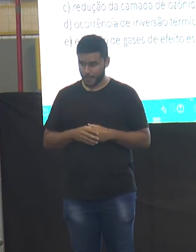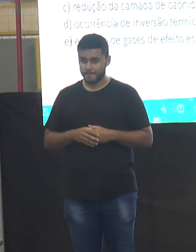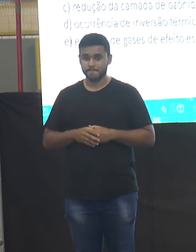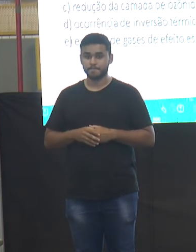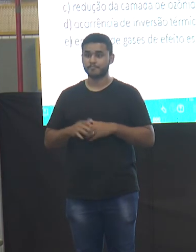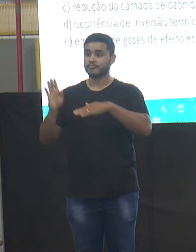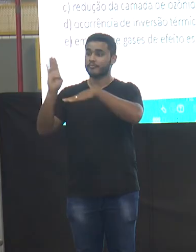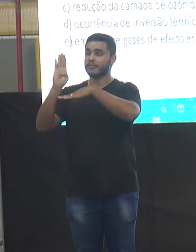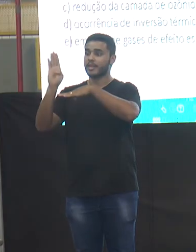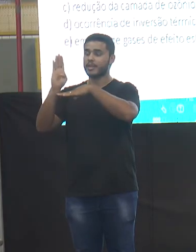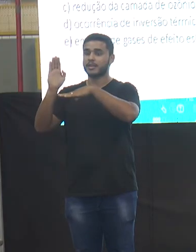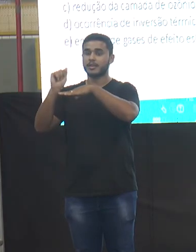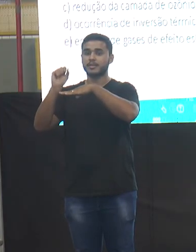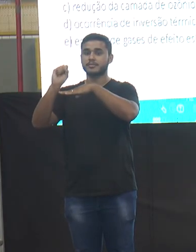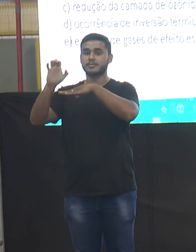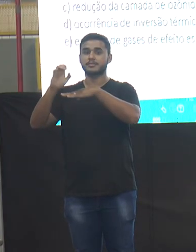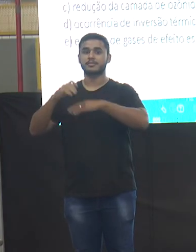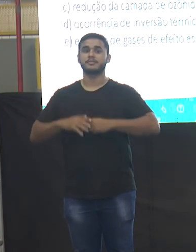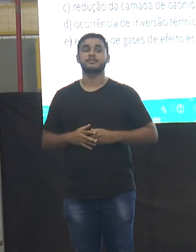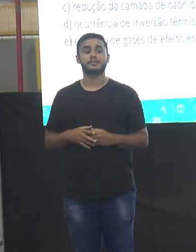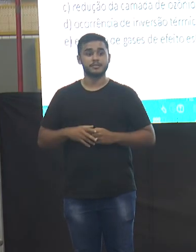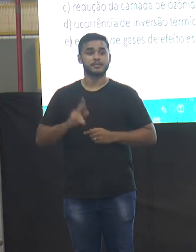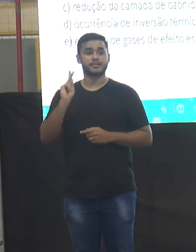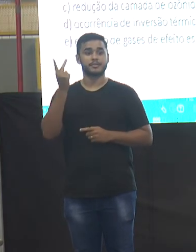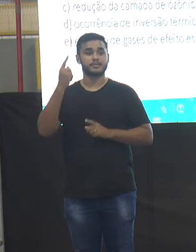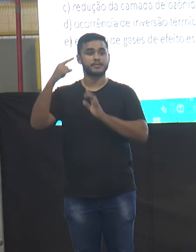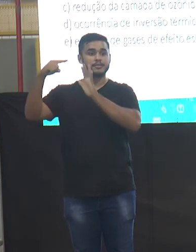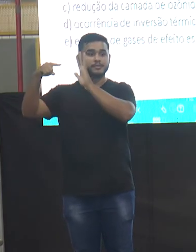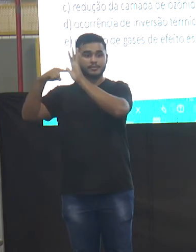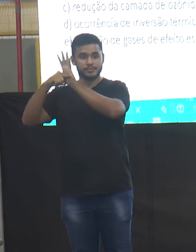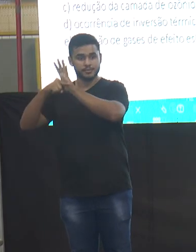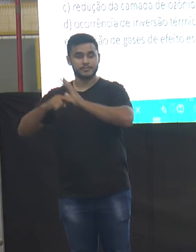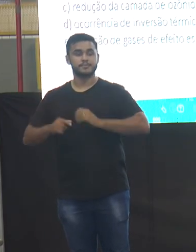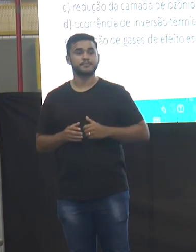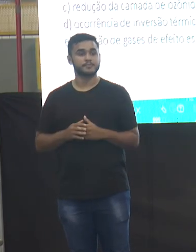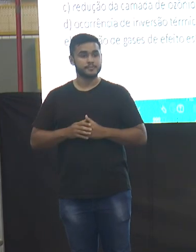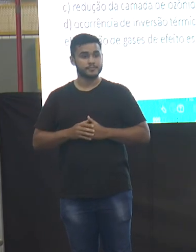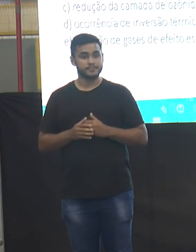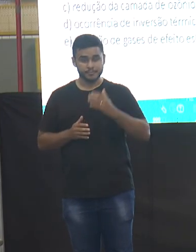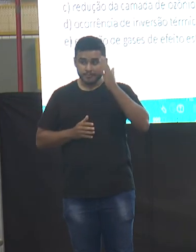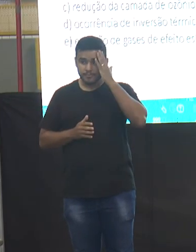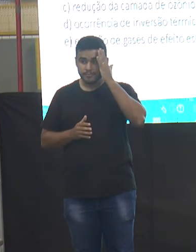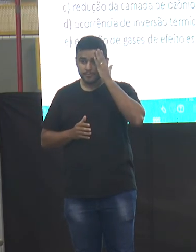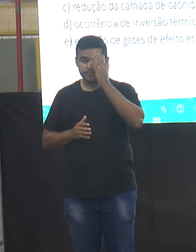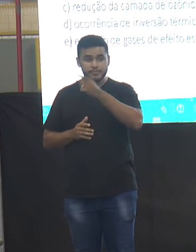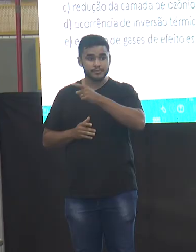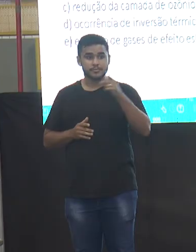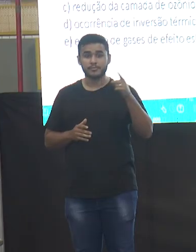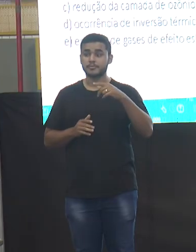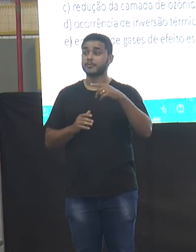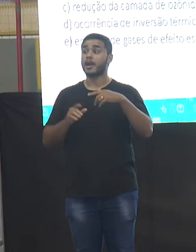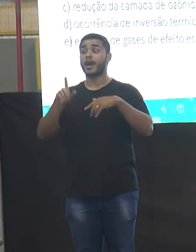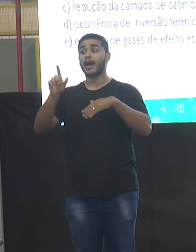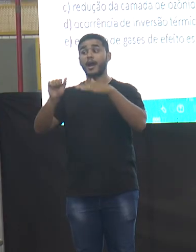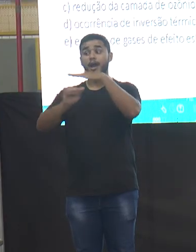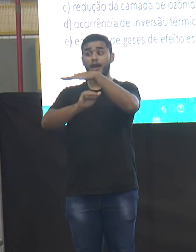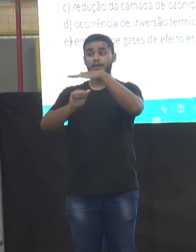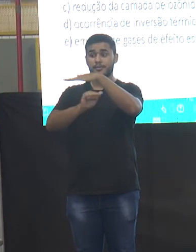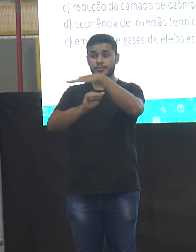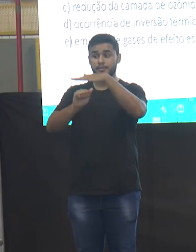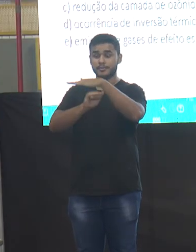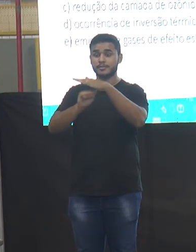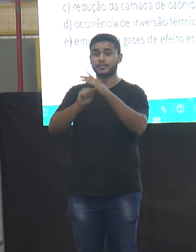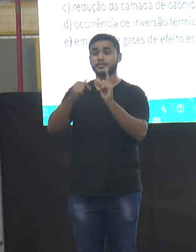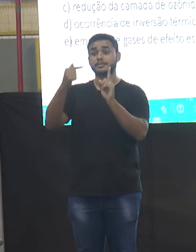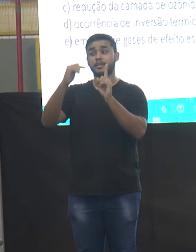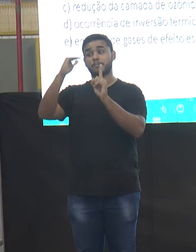eu penso numa base, eu estou pensando H+, ou OH-? Gente, os ácidos têm pH maior do que